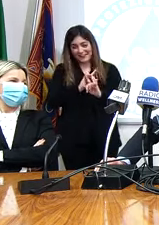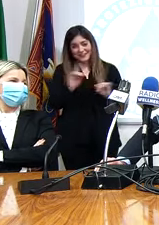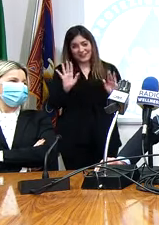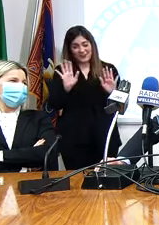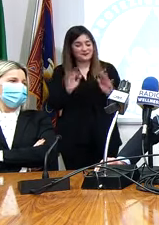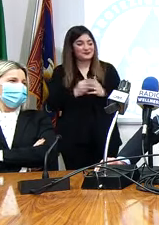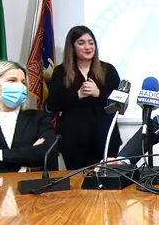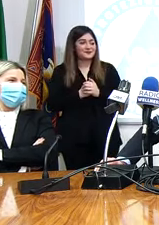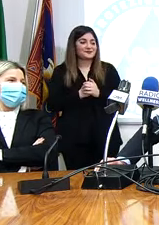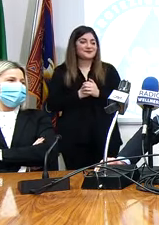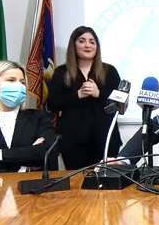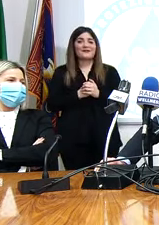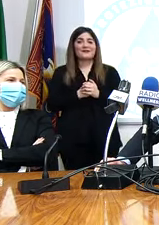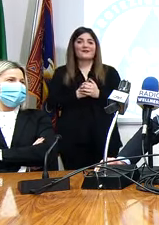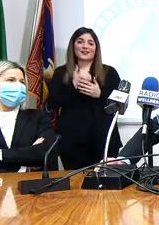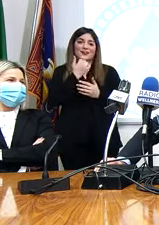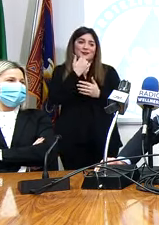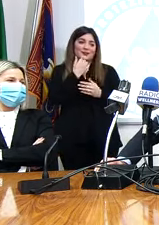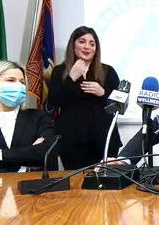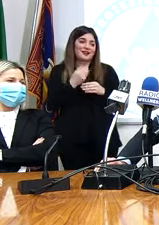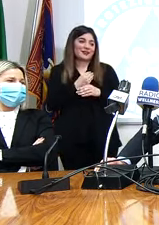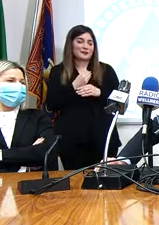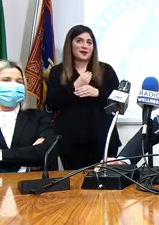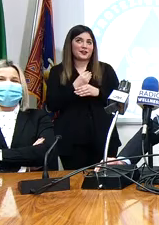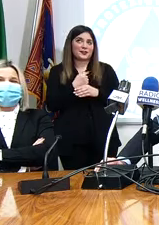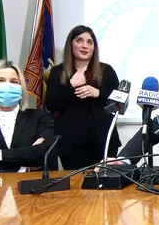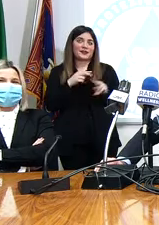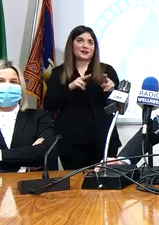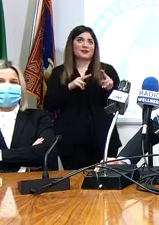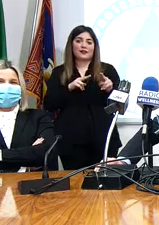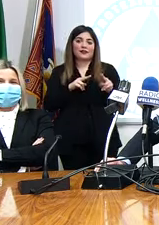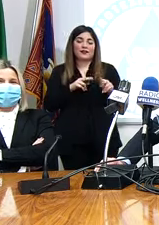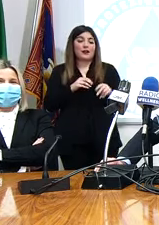Professor Palù. Scusatemi la battuta, potevo presentarlo io. Scusa.